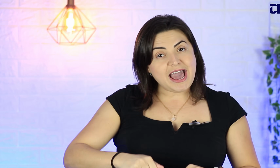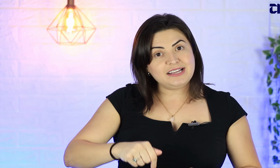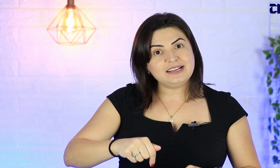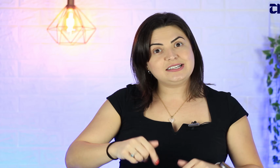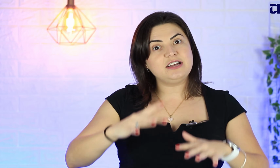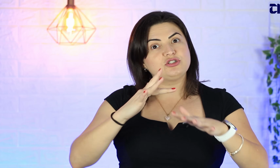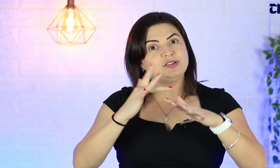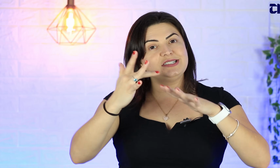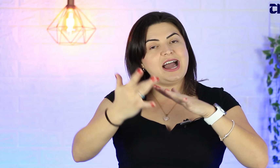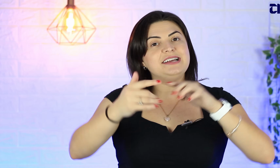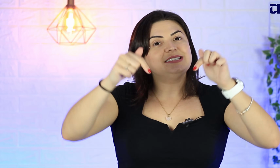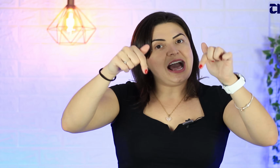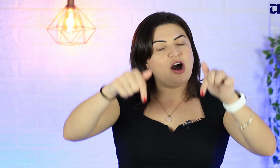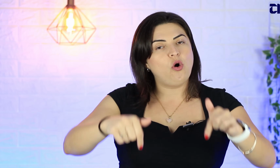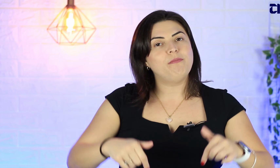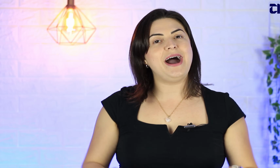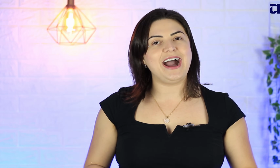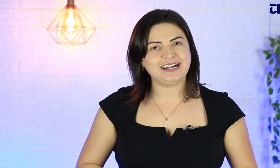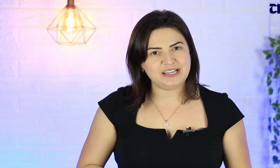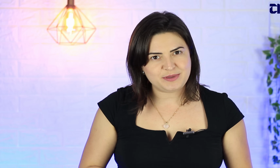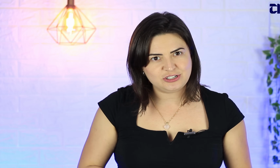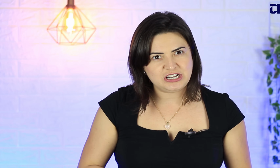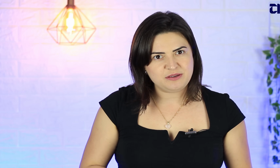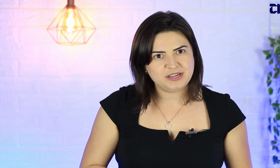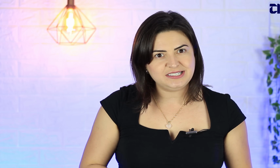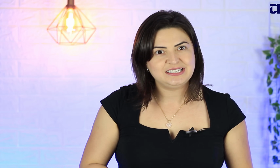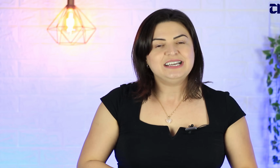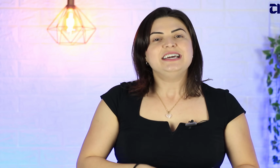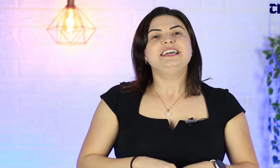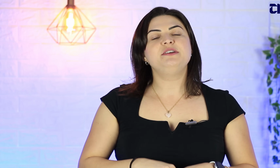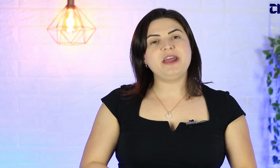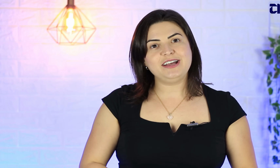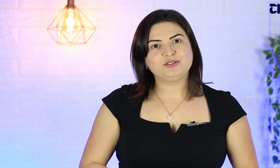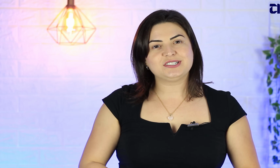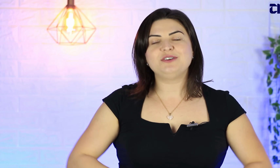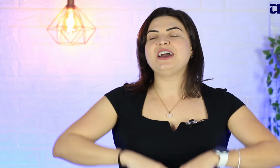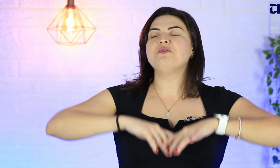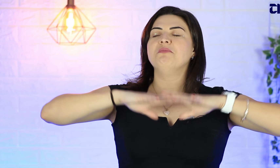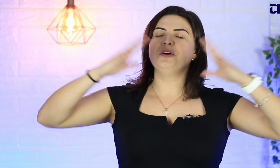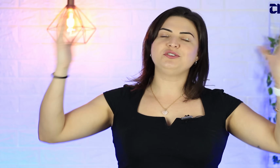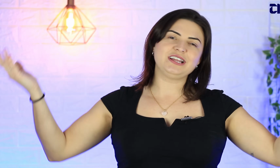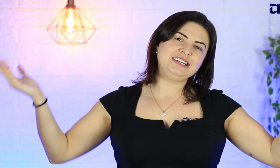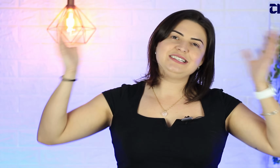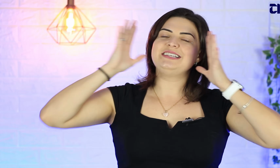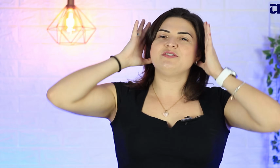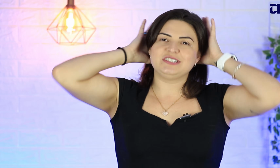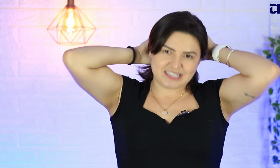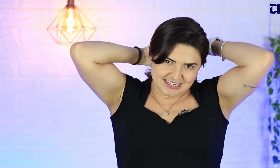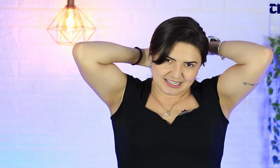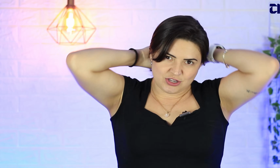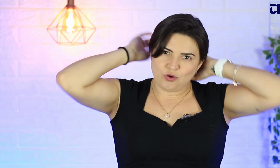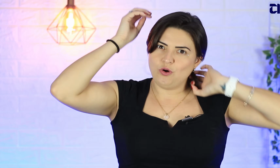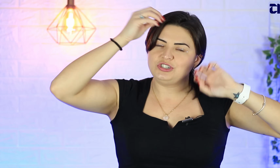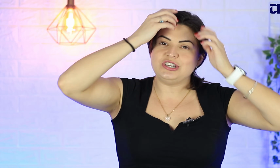segue nas redes sociais. Arroba Academia de Libras. E Libretos. Eu quero muito agradecer vocês aqui hoje.